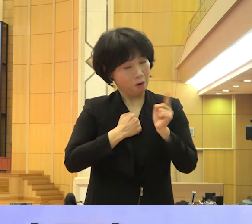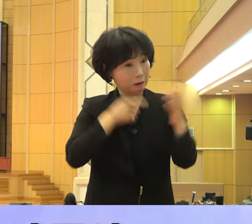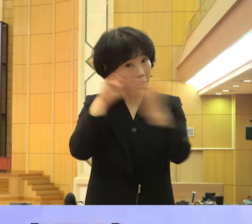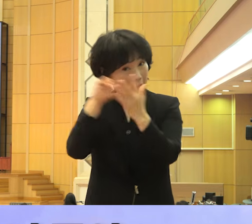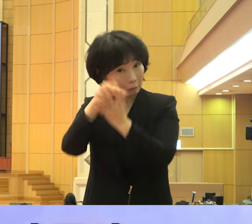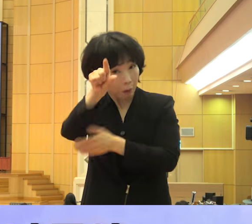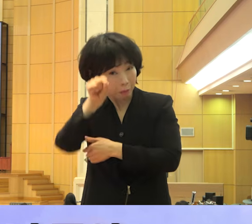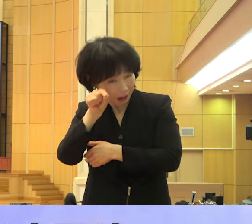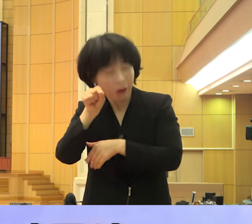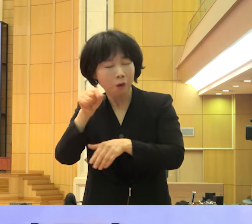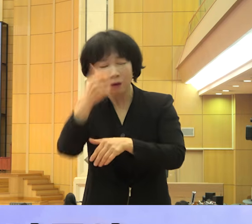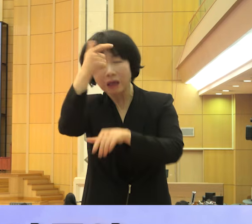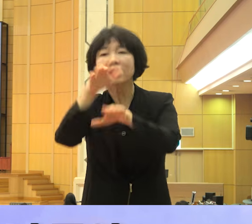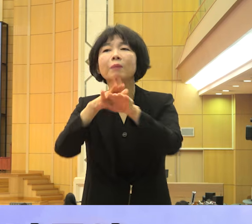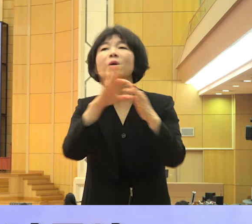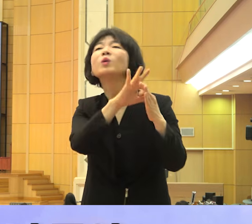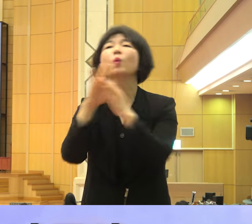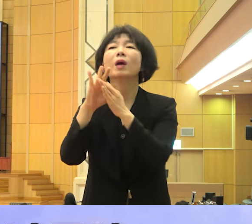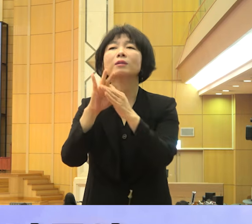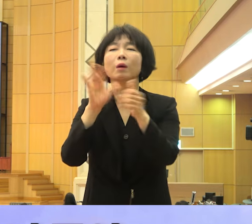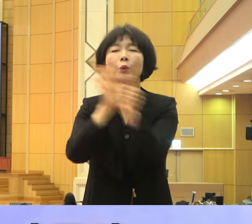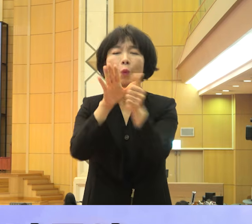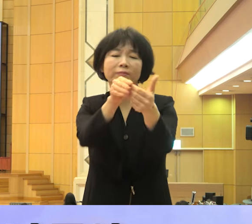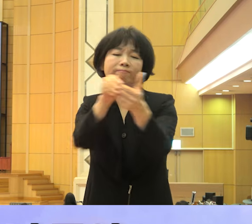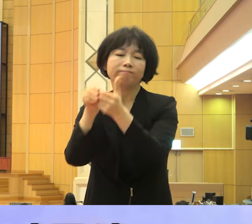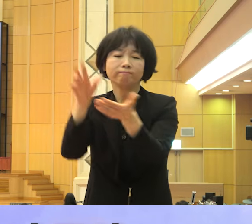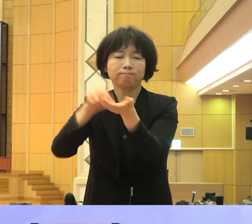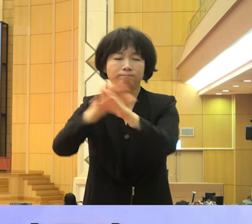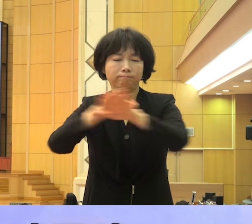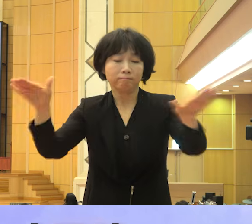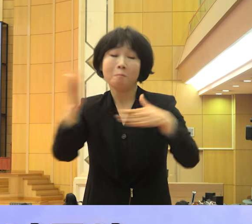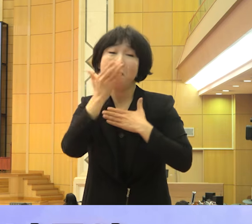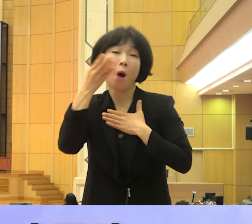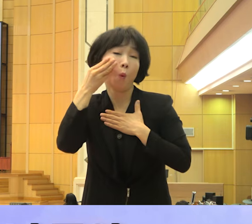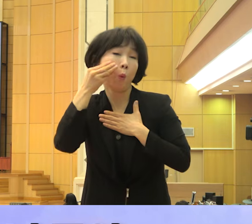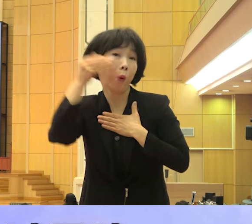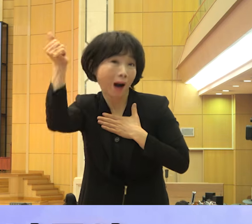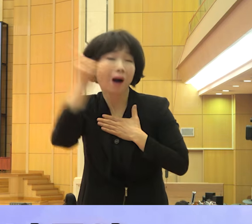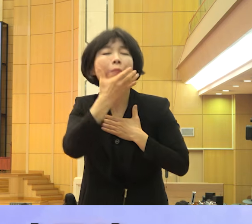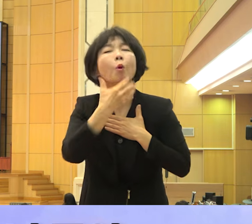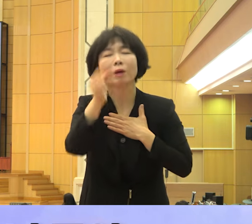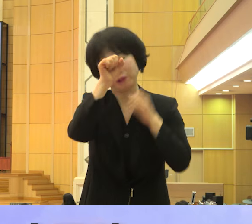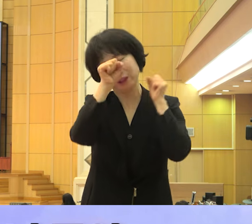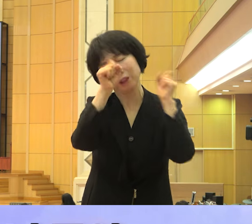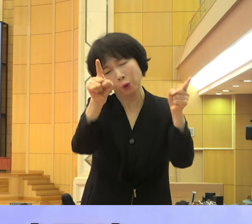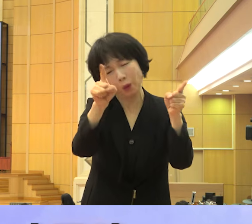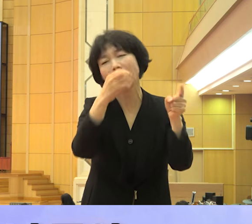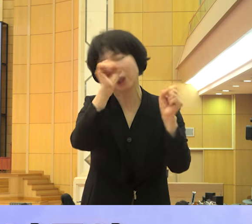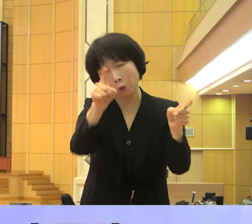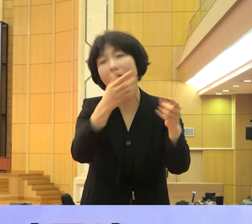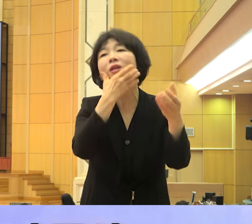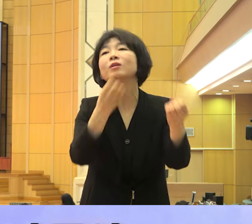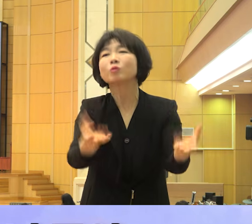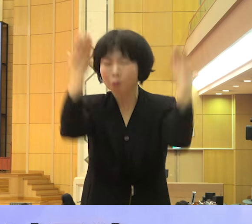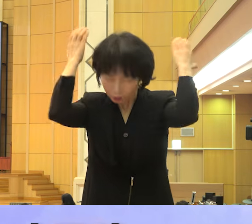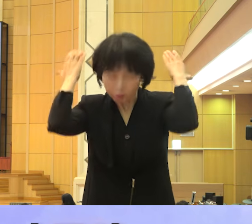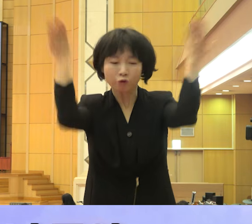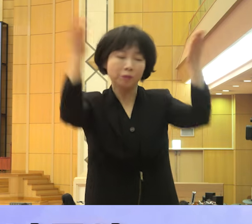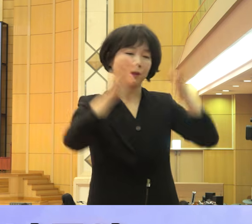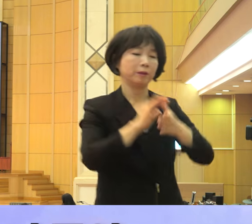정말 축복의 대신방으로 아버지 인도해 주시고 우리 성도들 다 복받는 귀한 아버지 역사가 있게